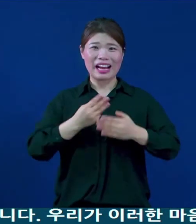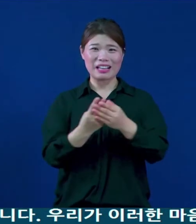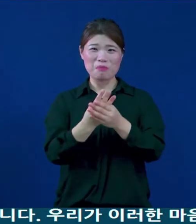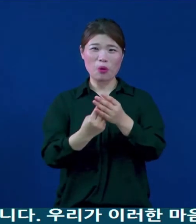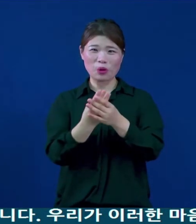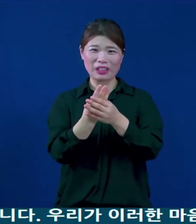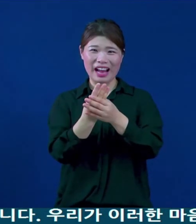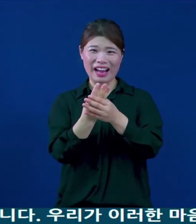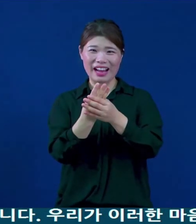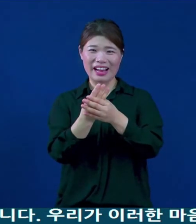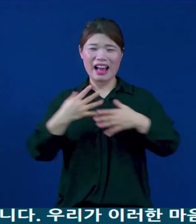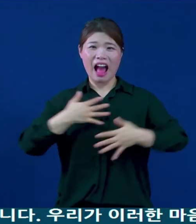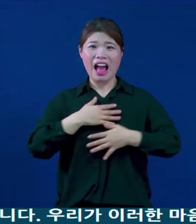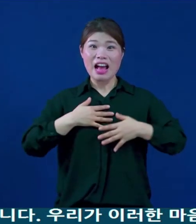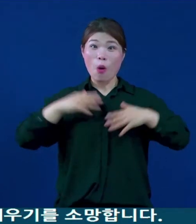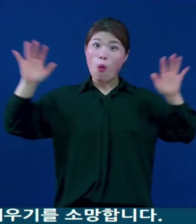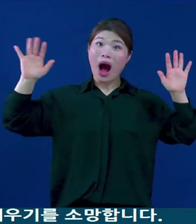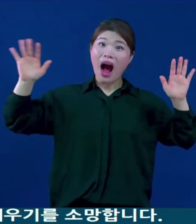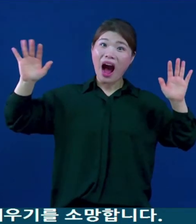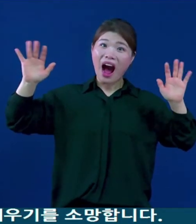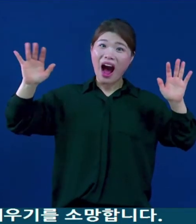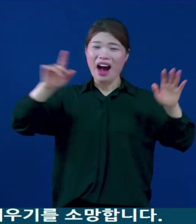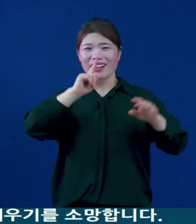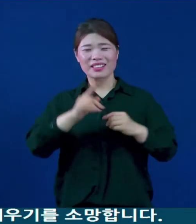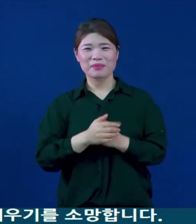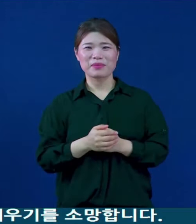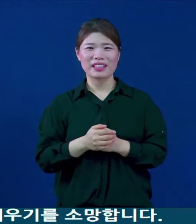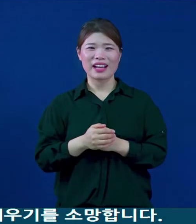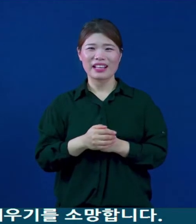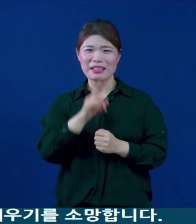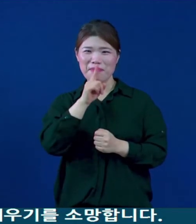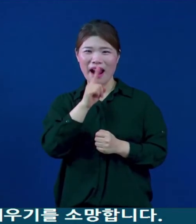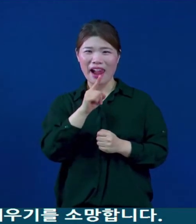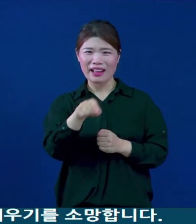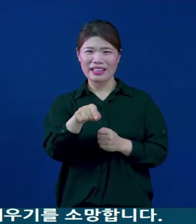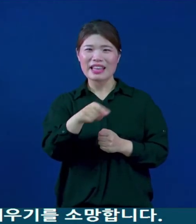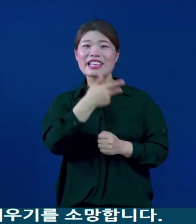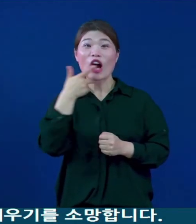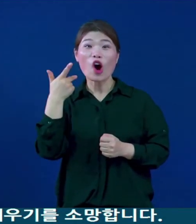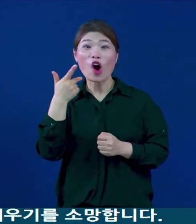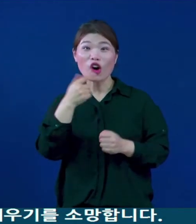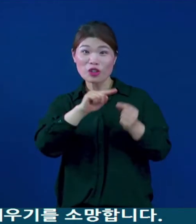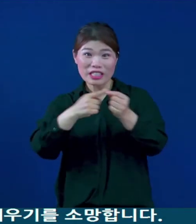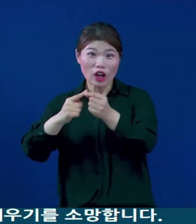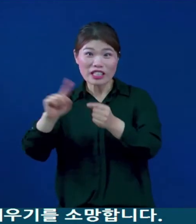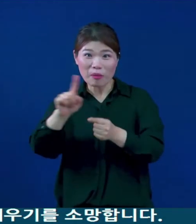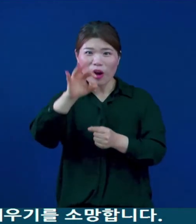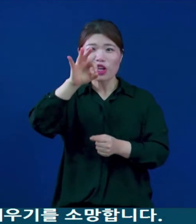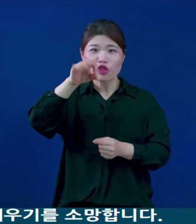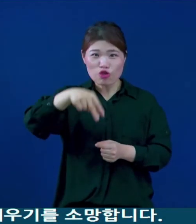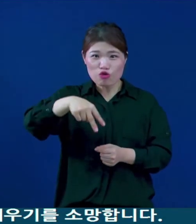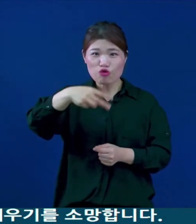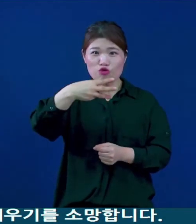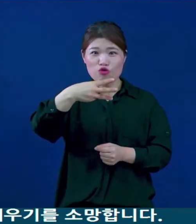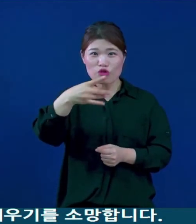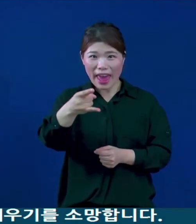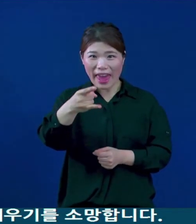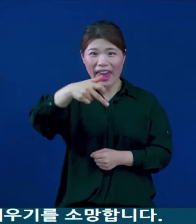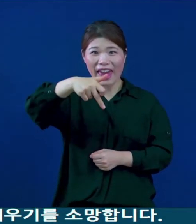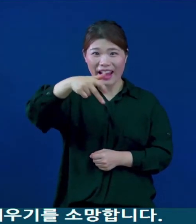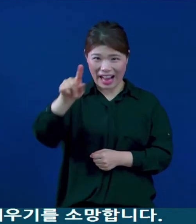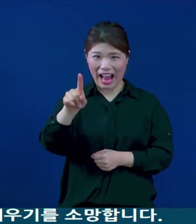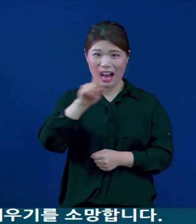막 신나서 소리를 지르고 있습니다. 소리 지르는 이야기가 그 밑에 영어로 써 있습니다. 유레카, 이렇게 보면 될 것 같아요.